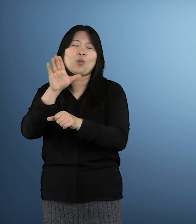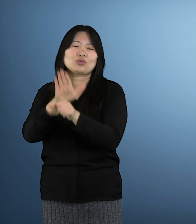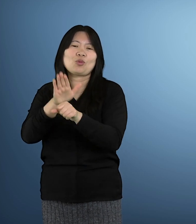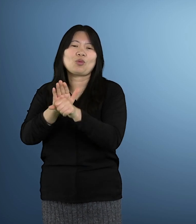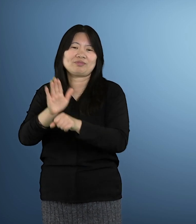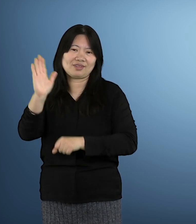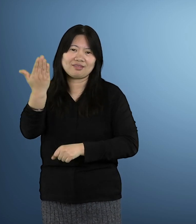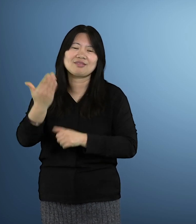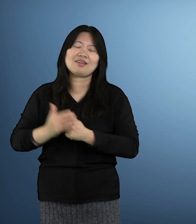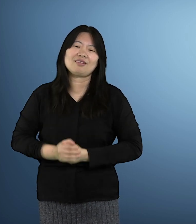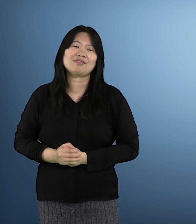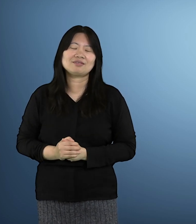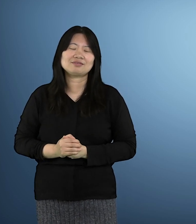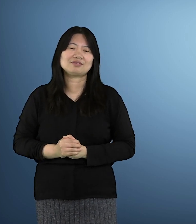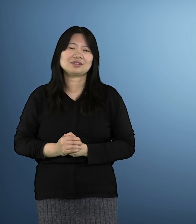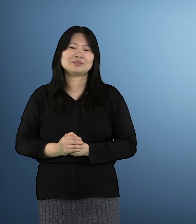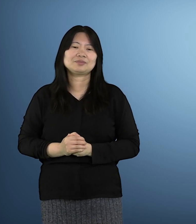됐대요.